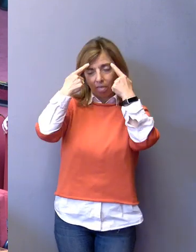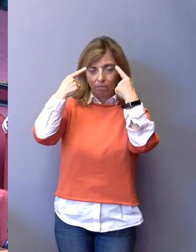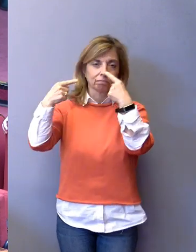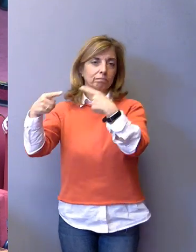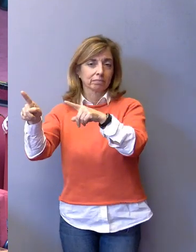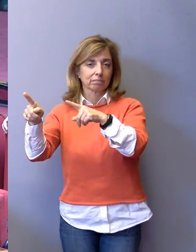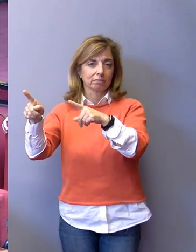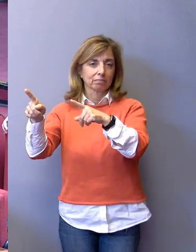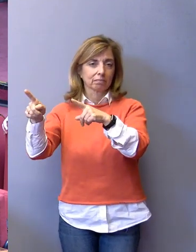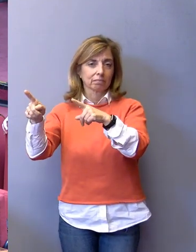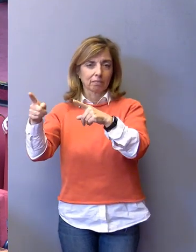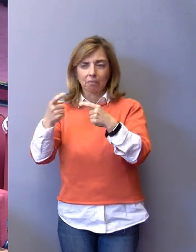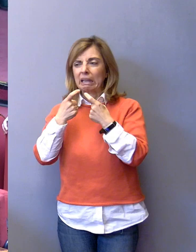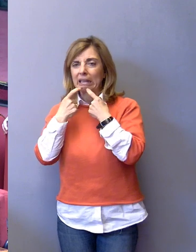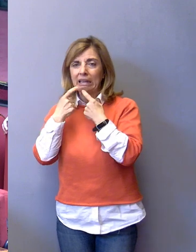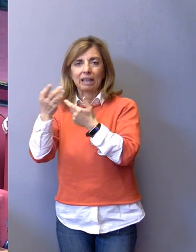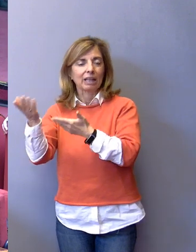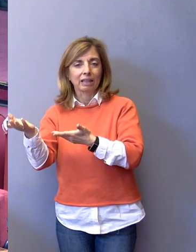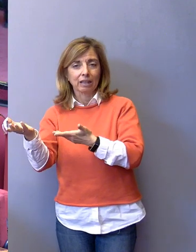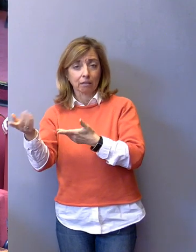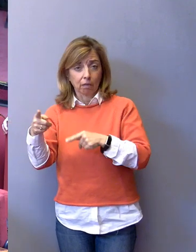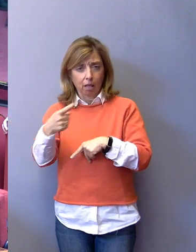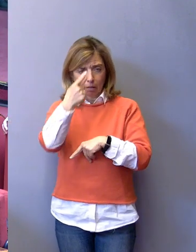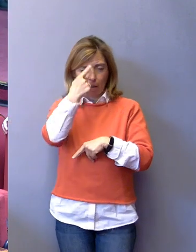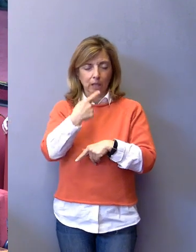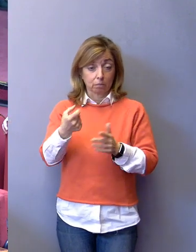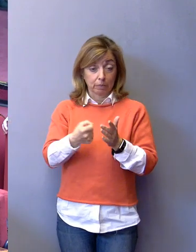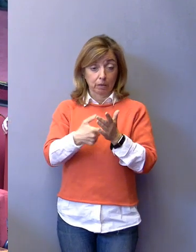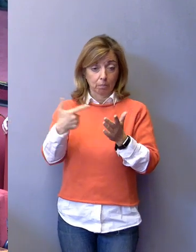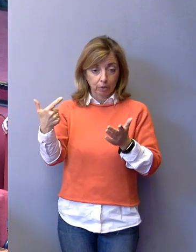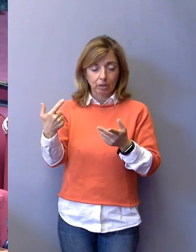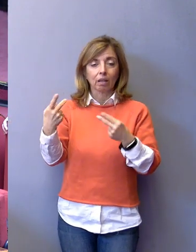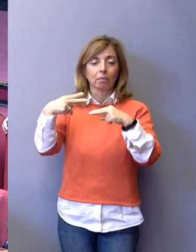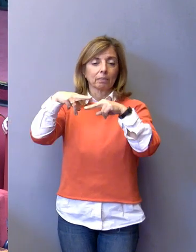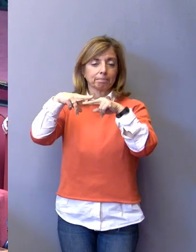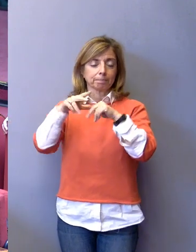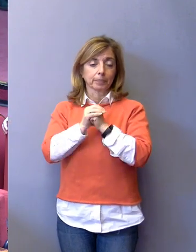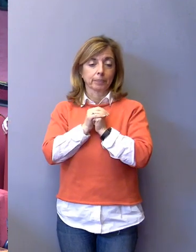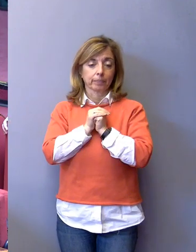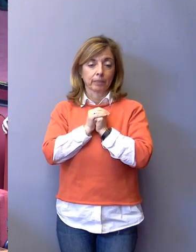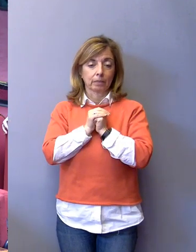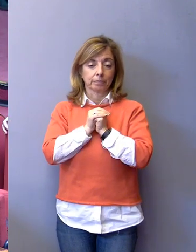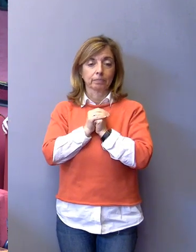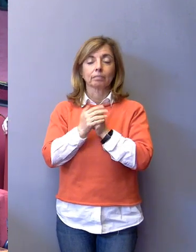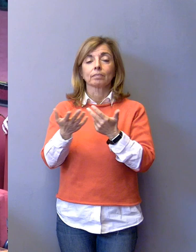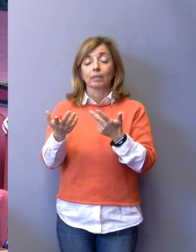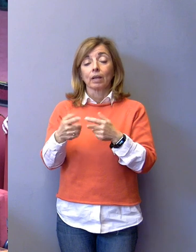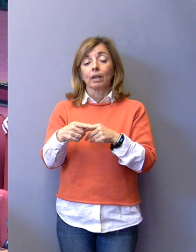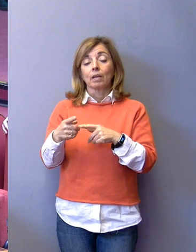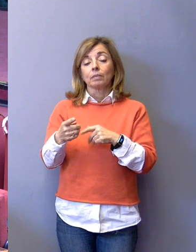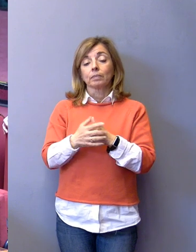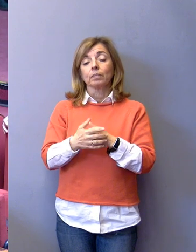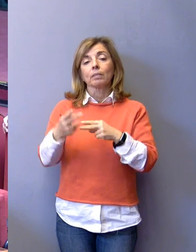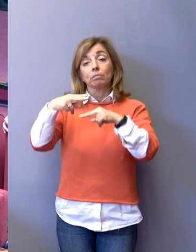così importanti che invece erano determinanti nella conservazione di alcuni ma fondamentali aspetti Di